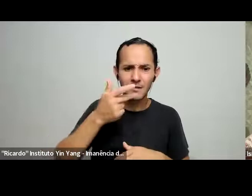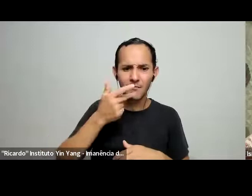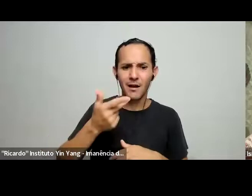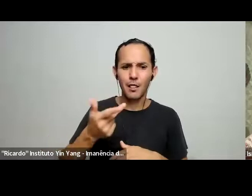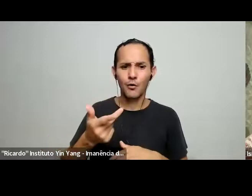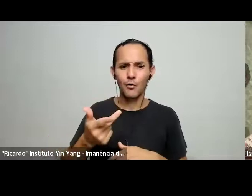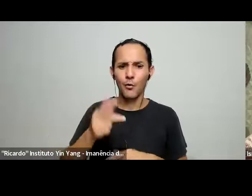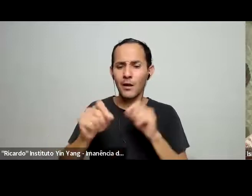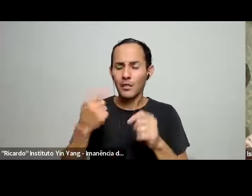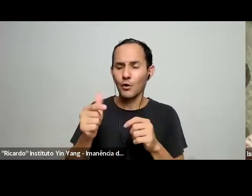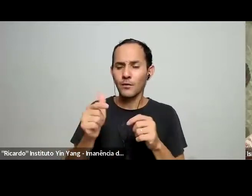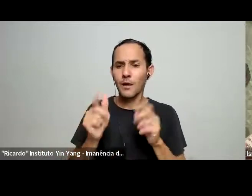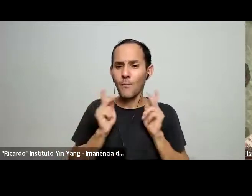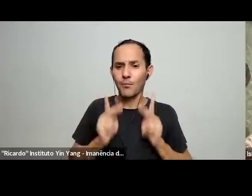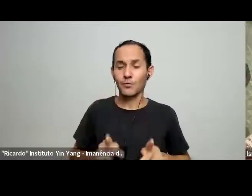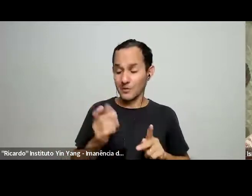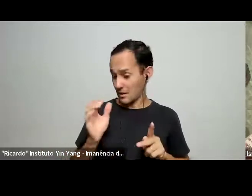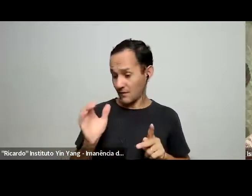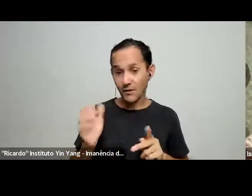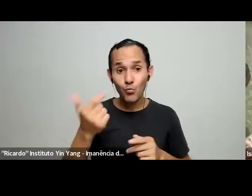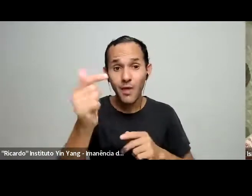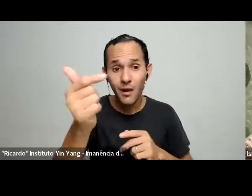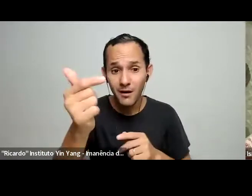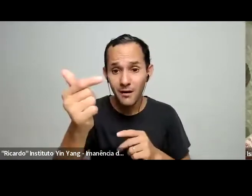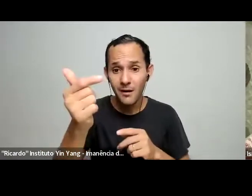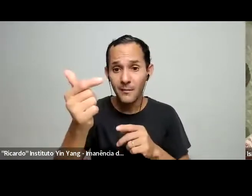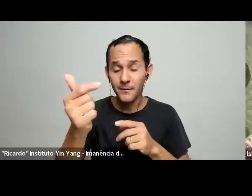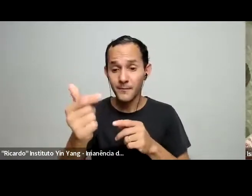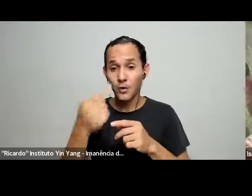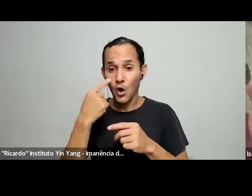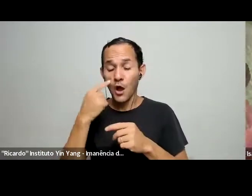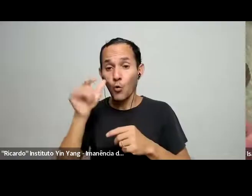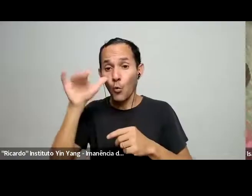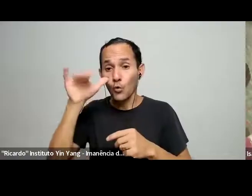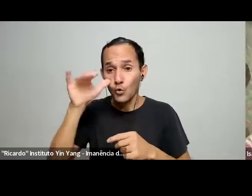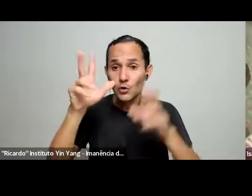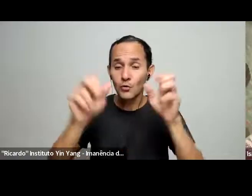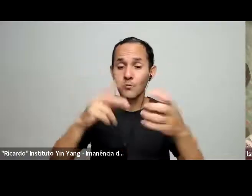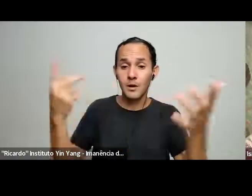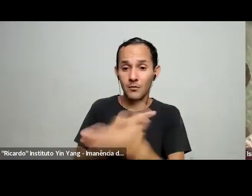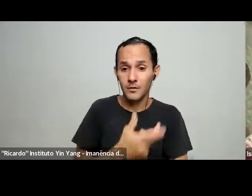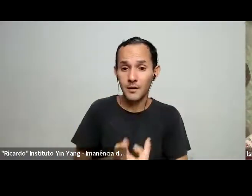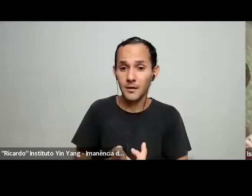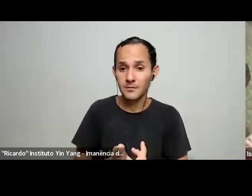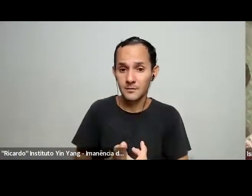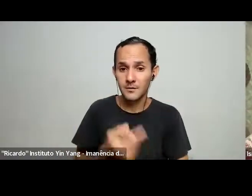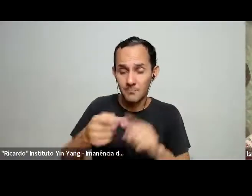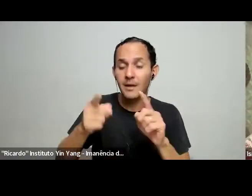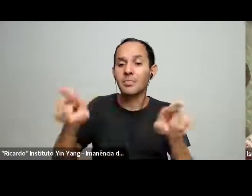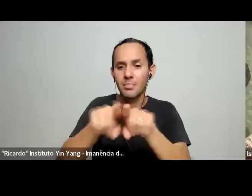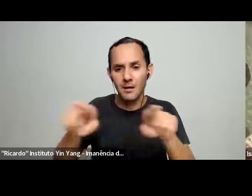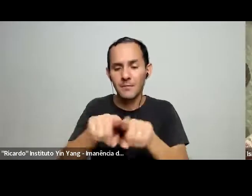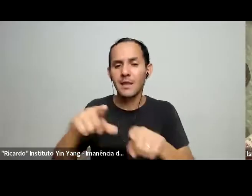não tem uma postura científica, porque a postura científica é uma postura de curiosidade sobre tudo que existe no universo, que também